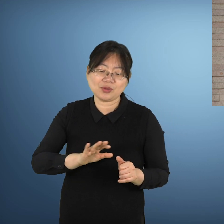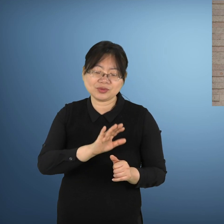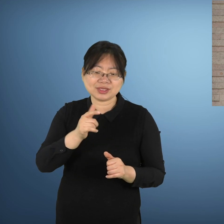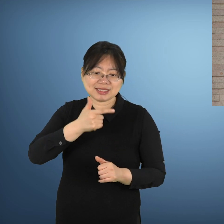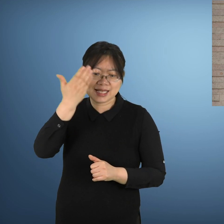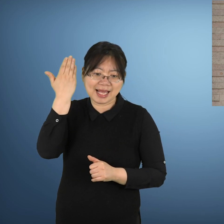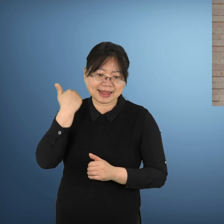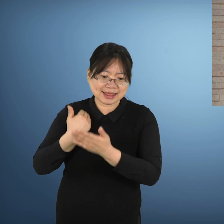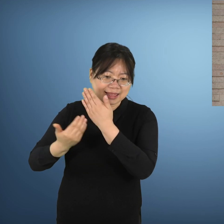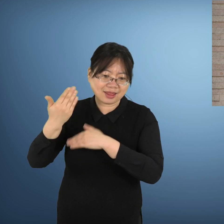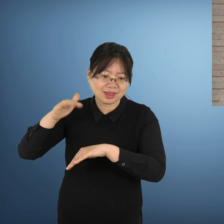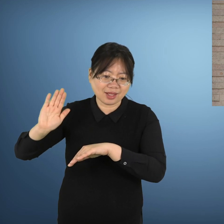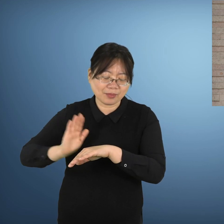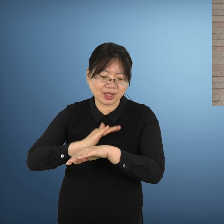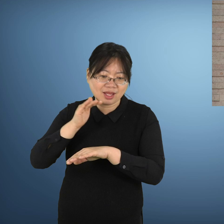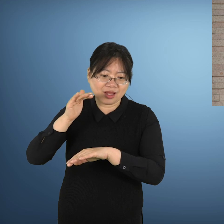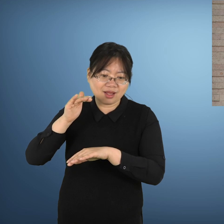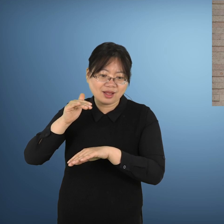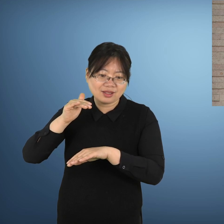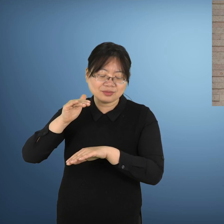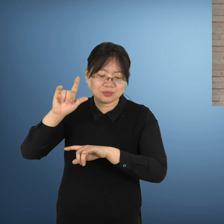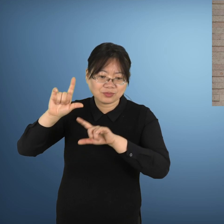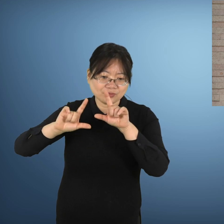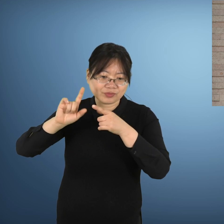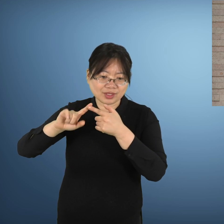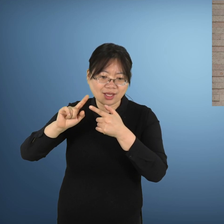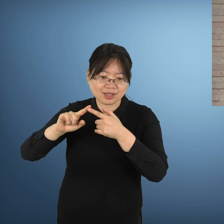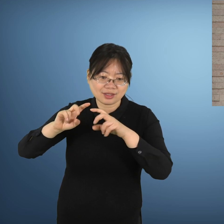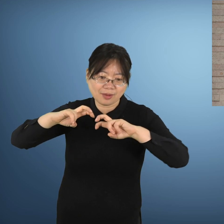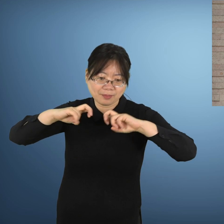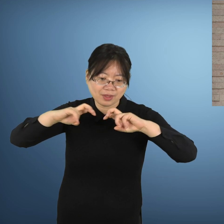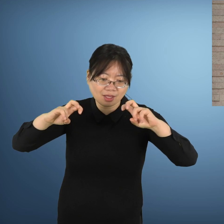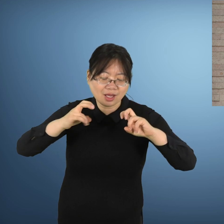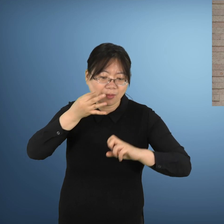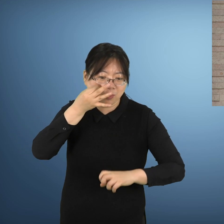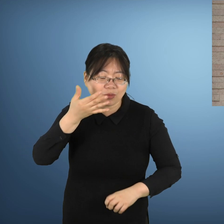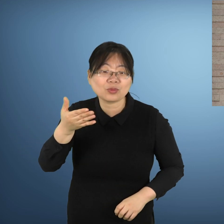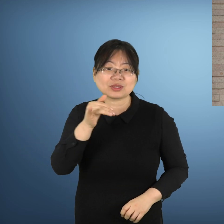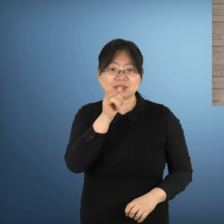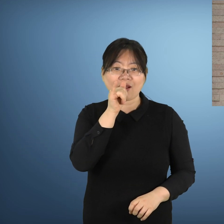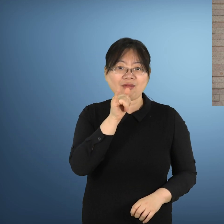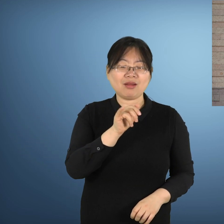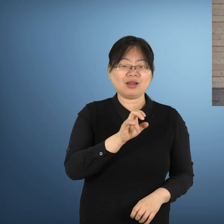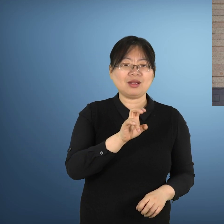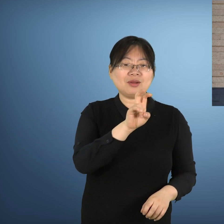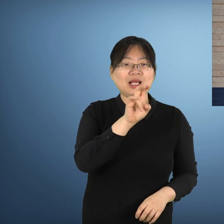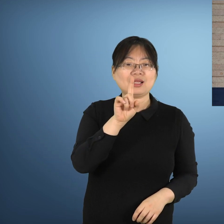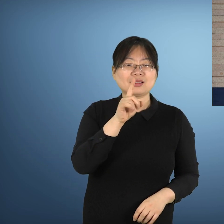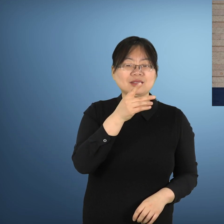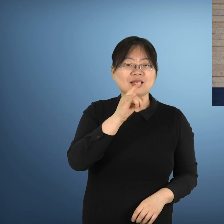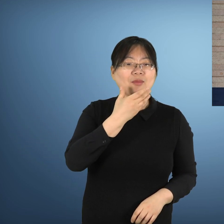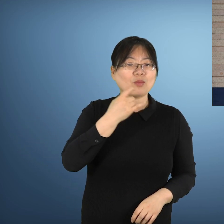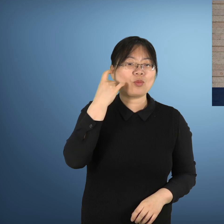뼛쑤시게 들추어내요. 여러분, 우리 마태복음 3장을 한번 볼까요?